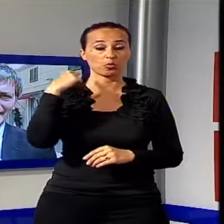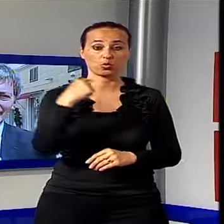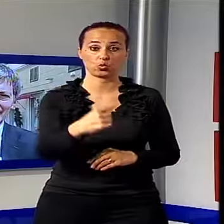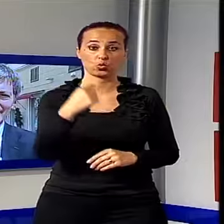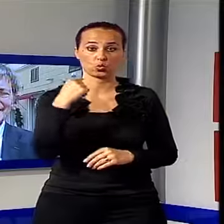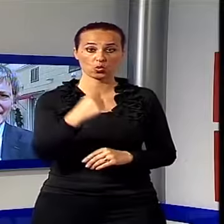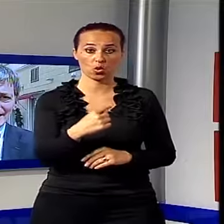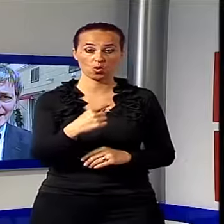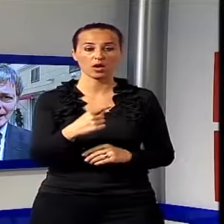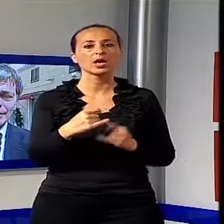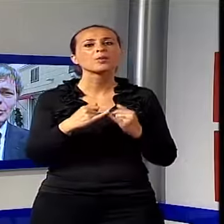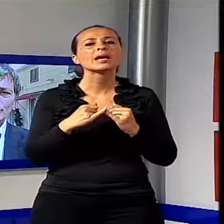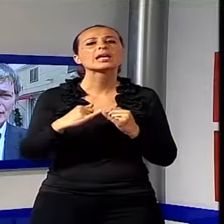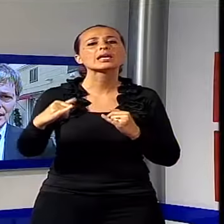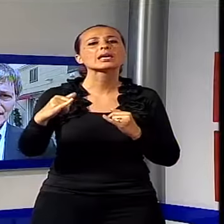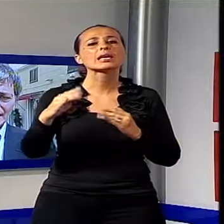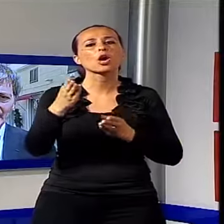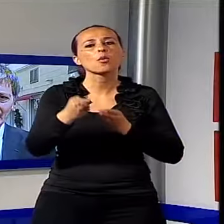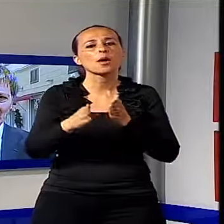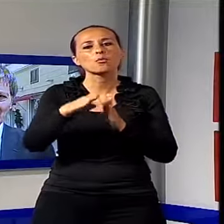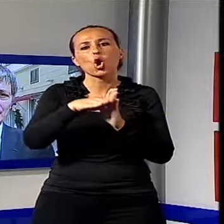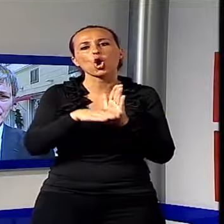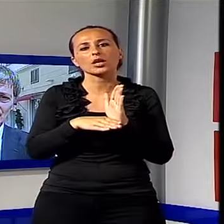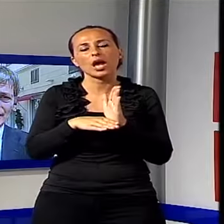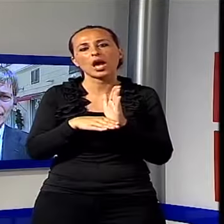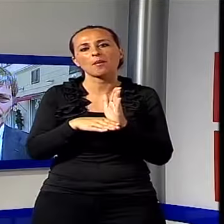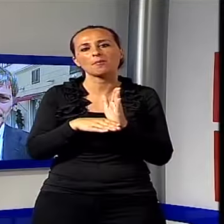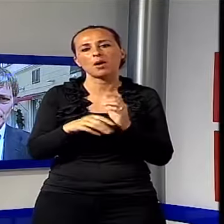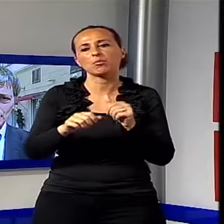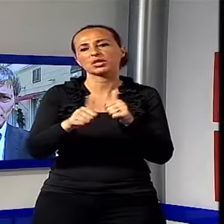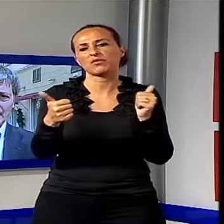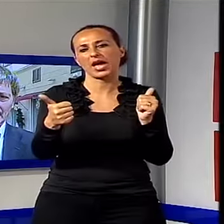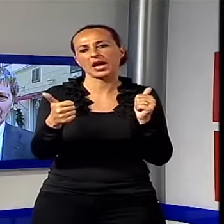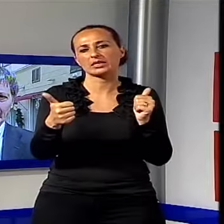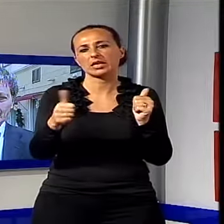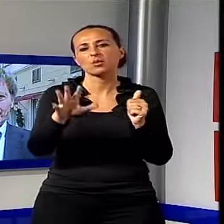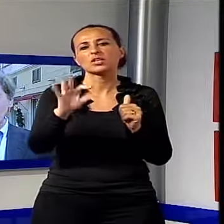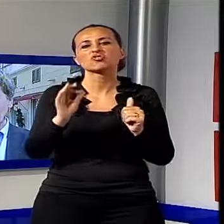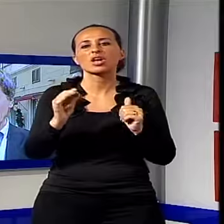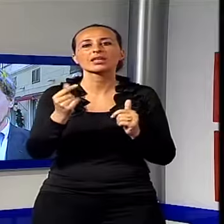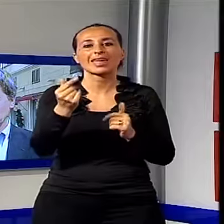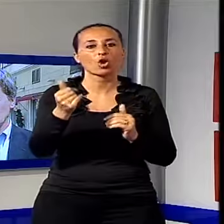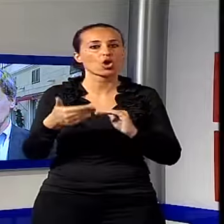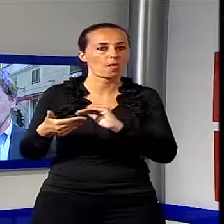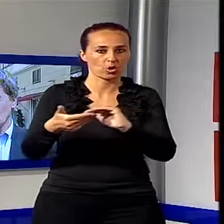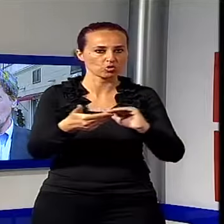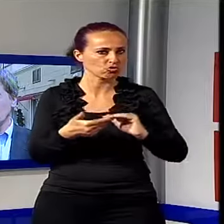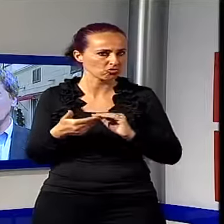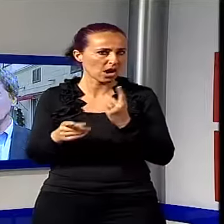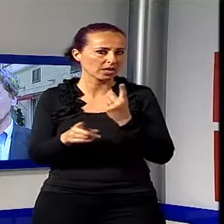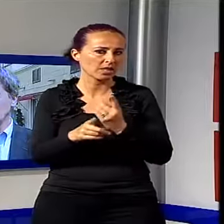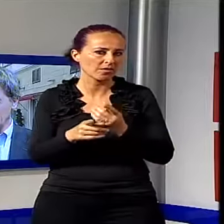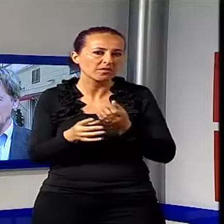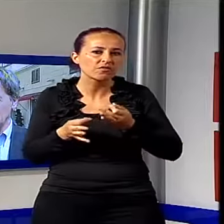diversa dal punto di vista delle scelte economico-sociali, favorendo soprattutto il ricorso agli investimenti